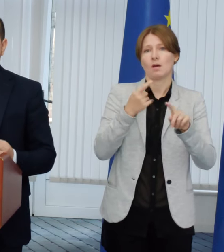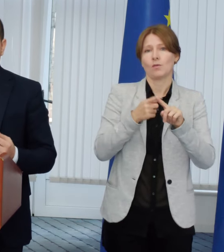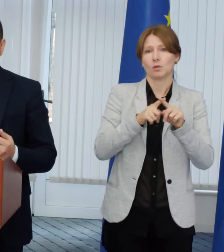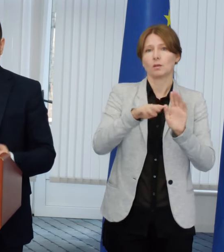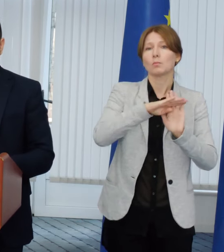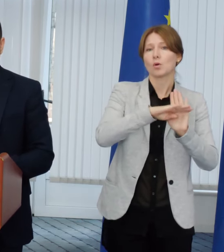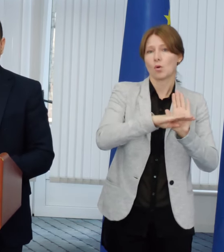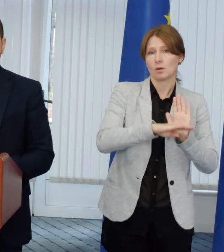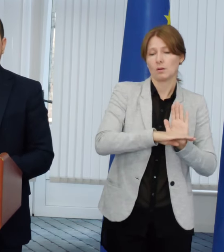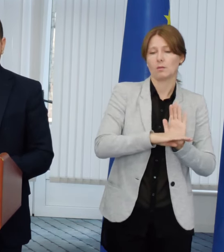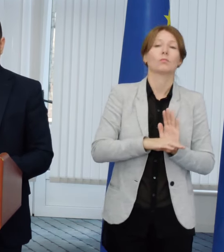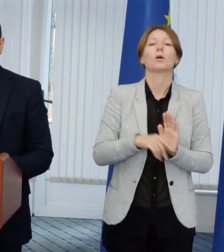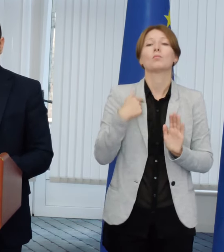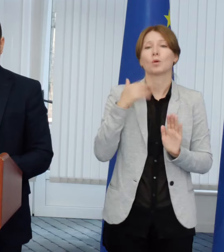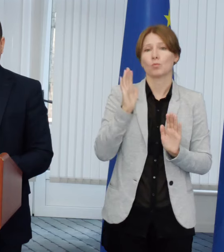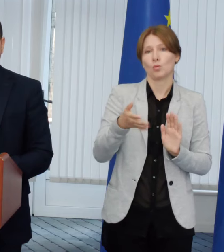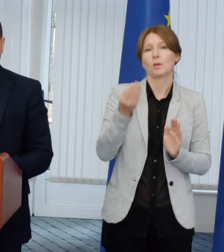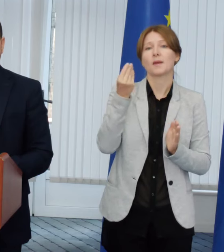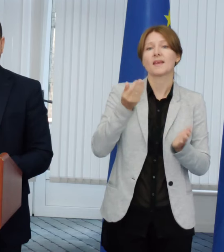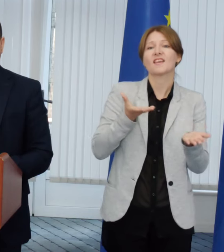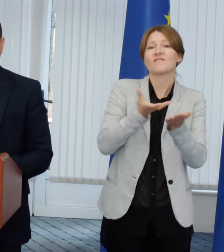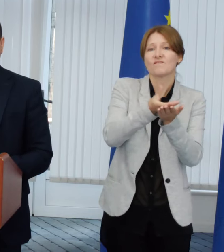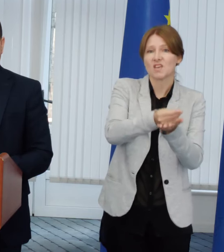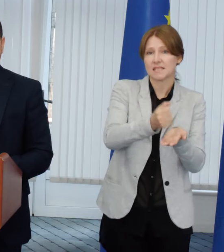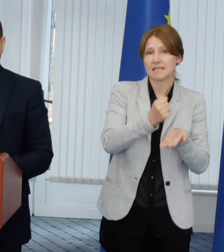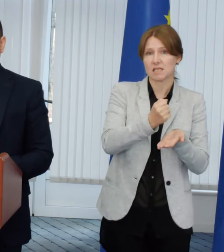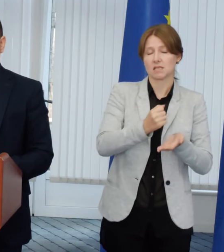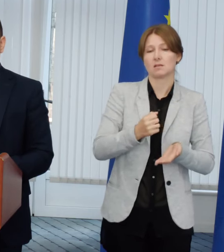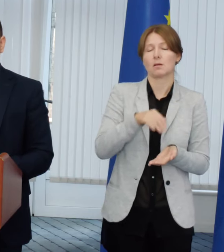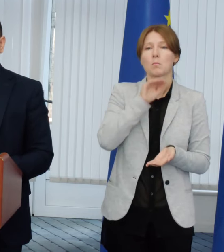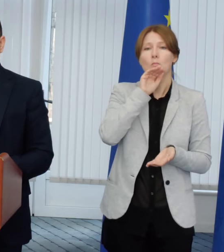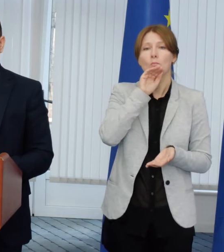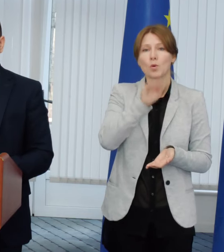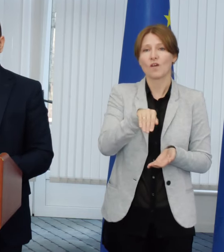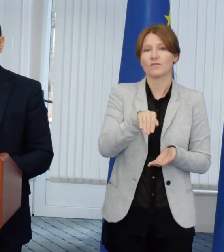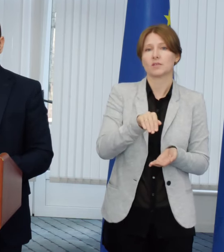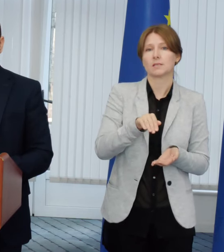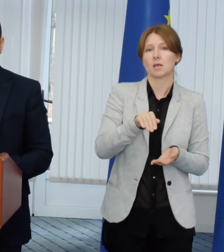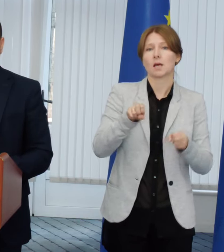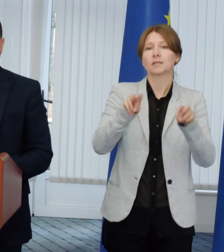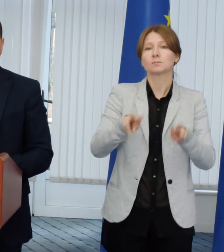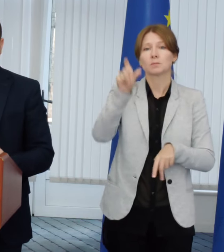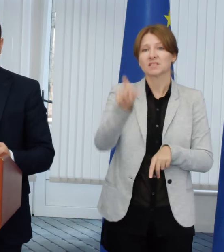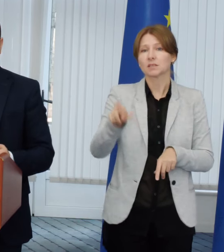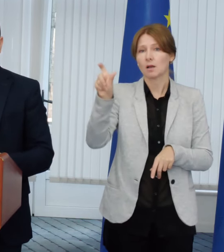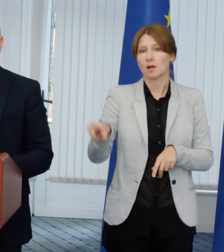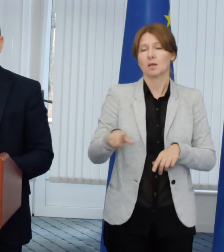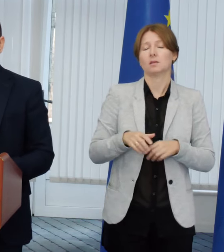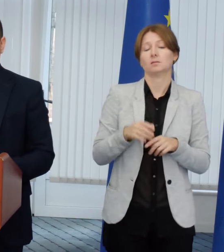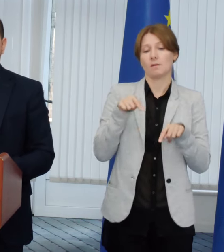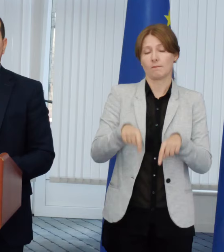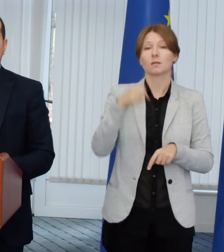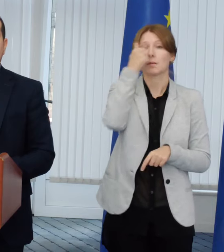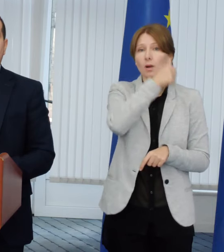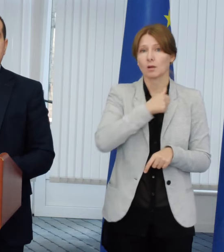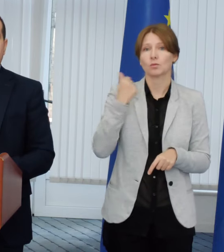că vom investi în formarea profesională a tuturor specialiștilor. Deci, în acest an,